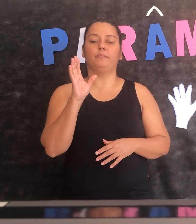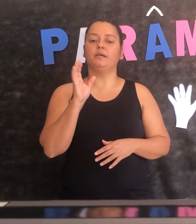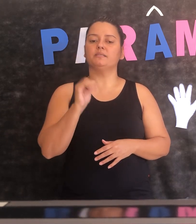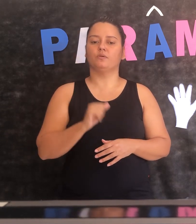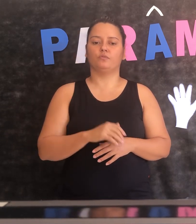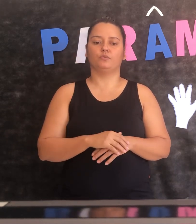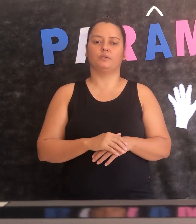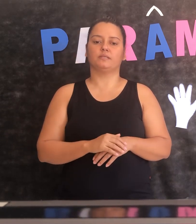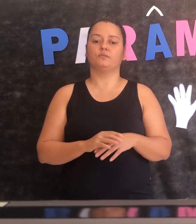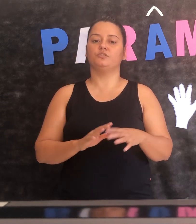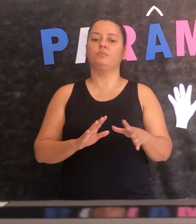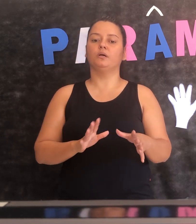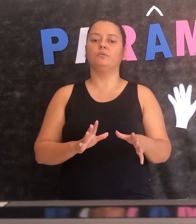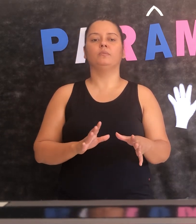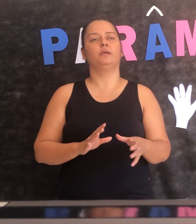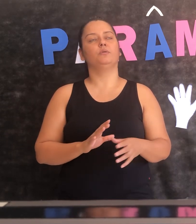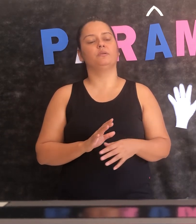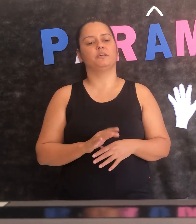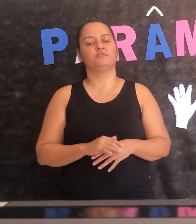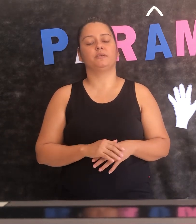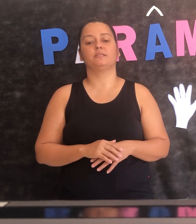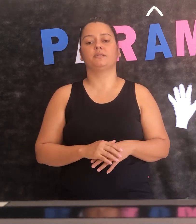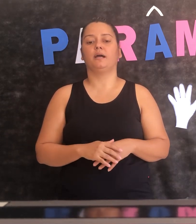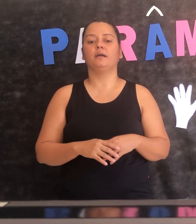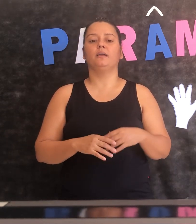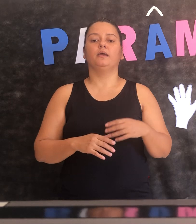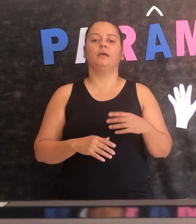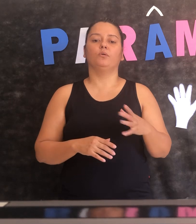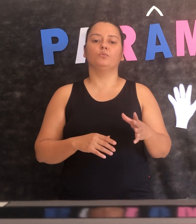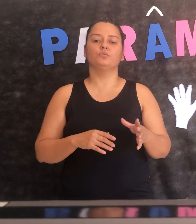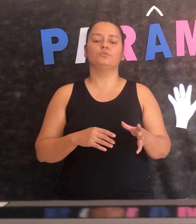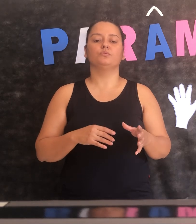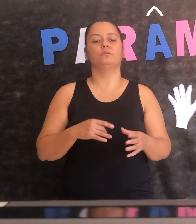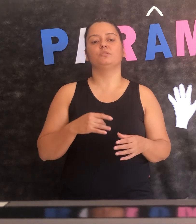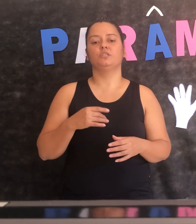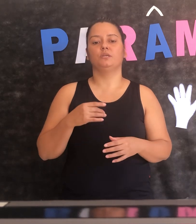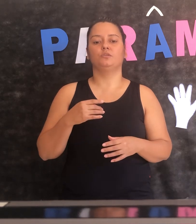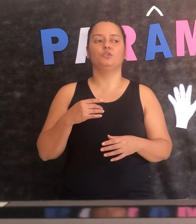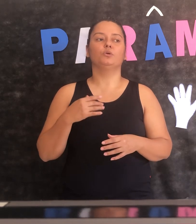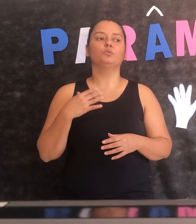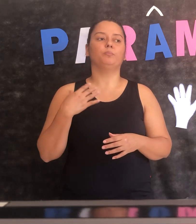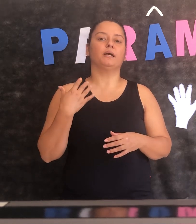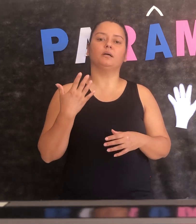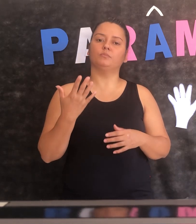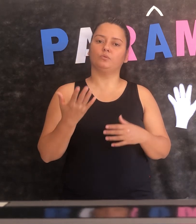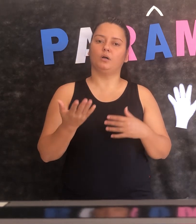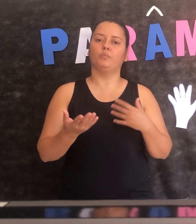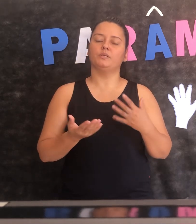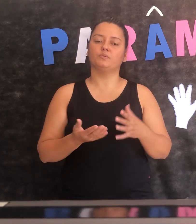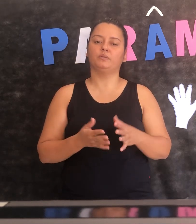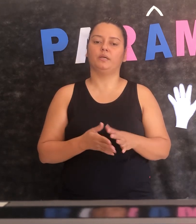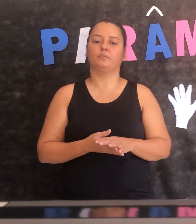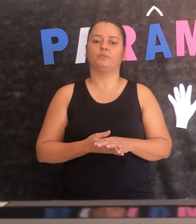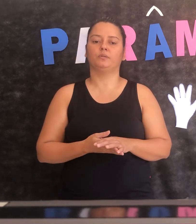mesma configuração de mão, e o que vai diferenciar é o uso de outro parâmetro ao mesmo tempo.